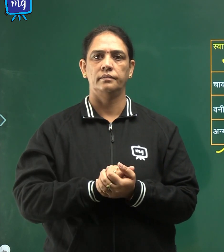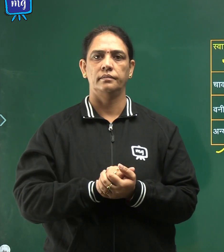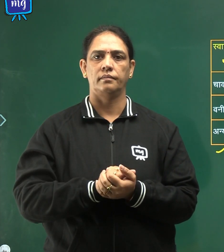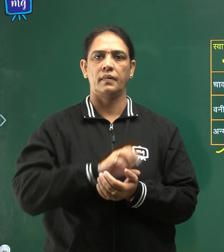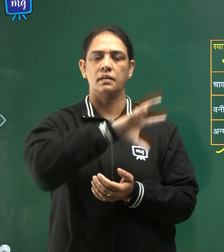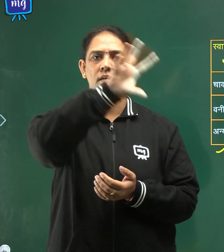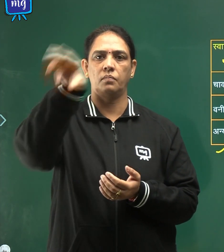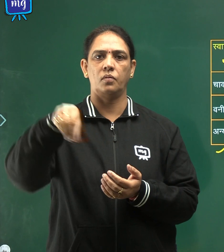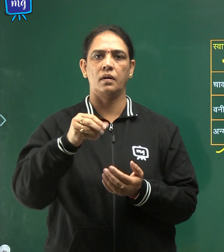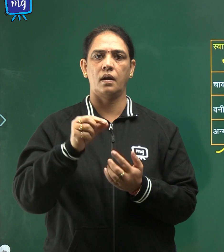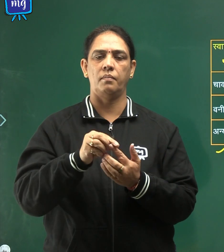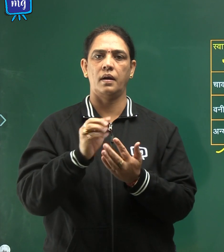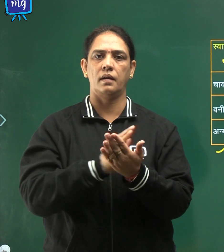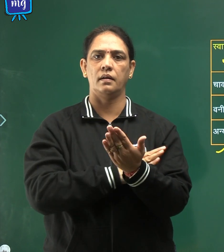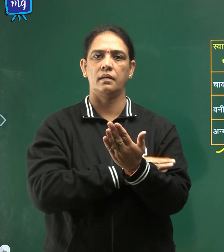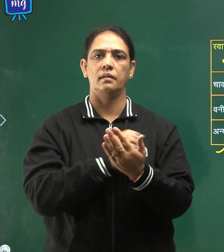संपूर्ण का भाग